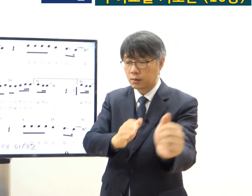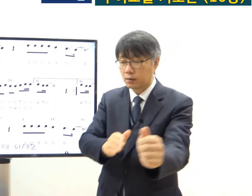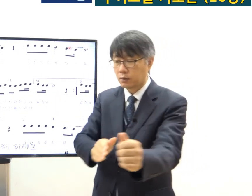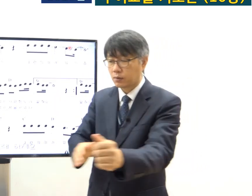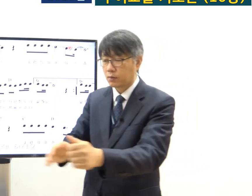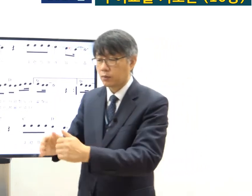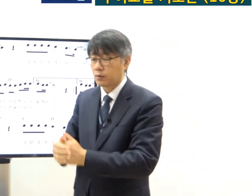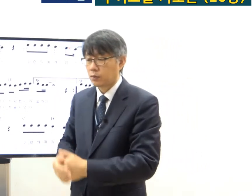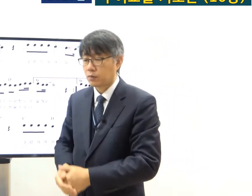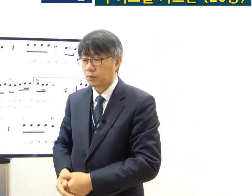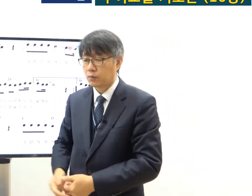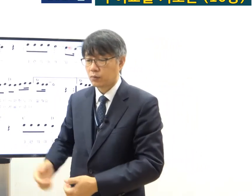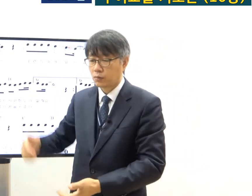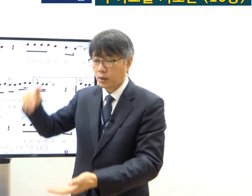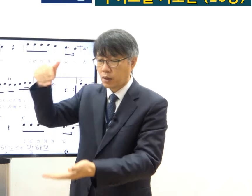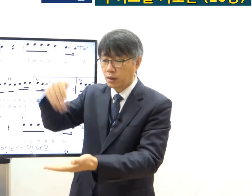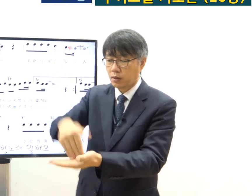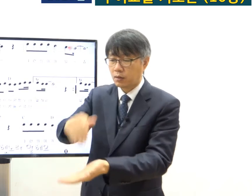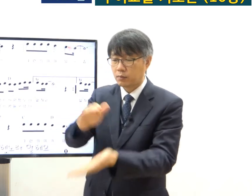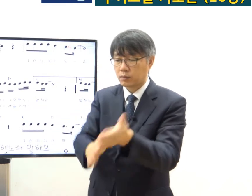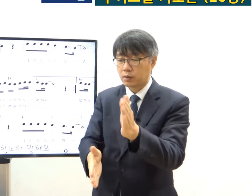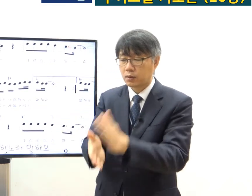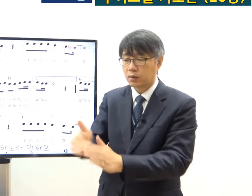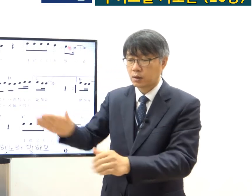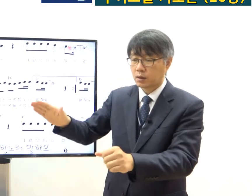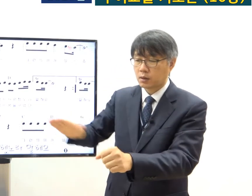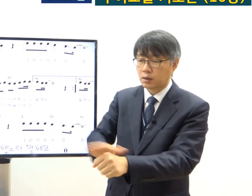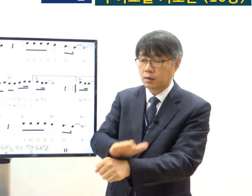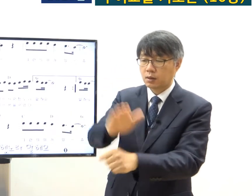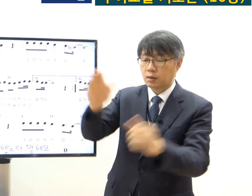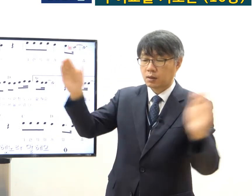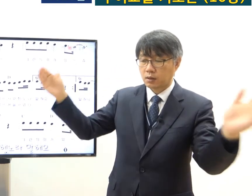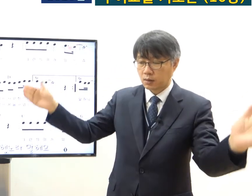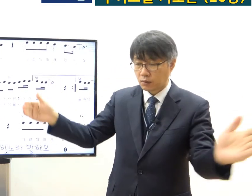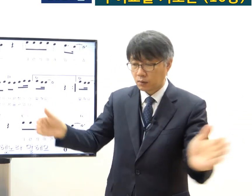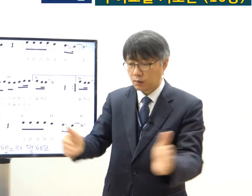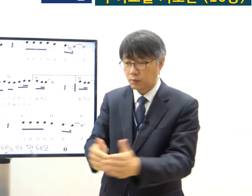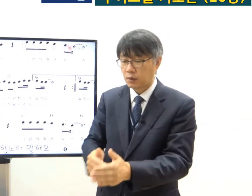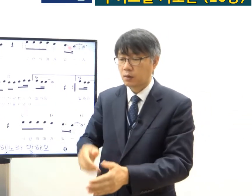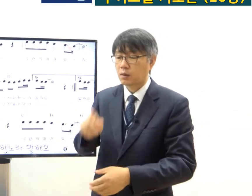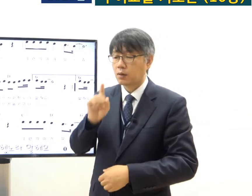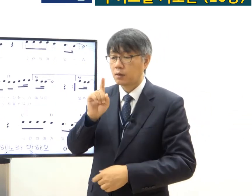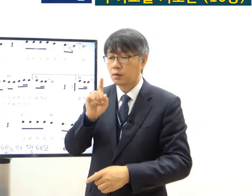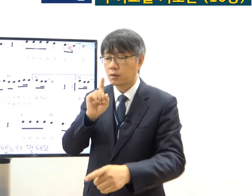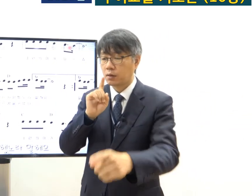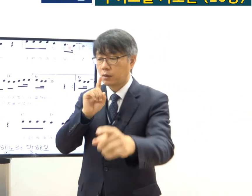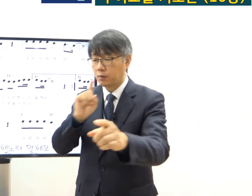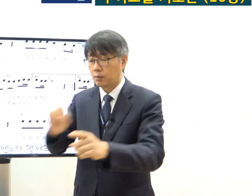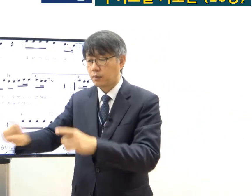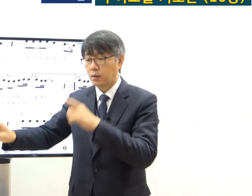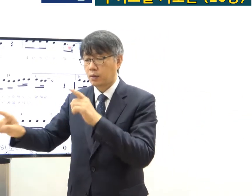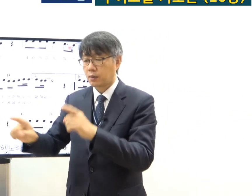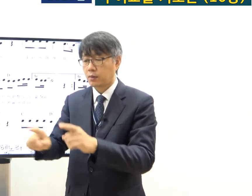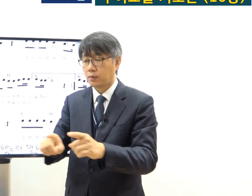노래하세요. 후회 없이 사랑했노란 말이에요.